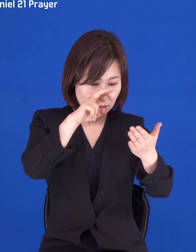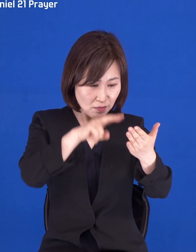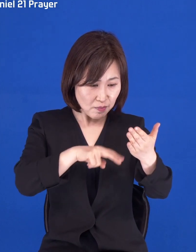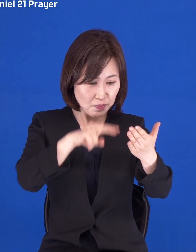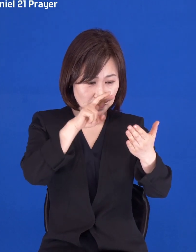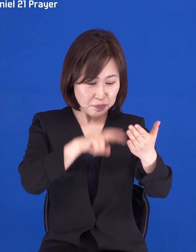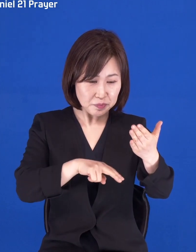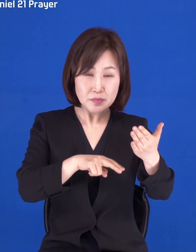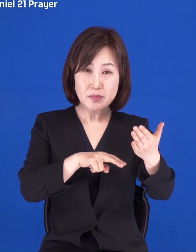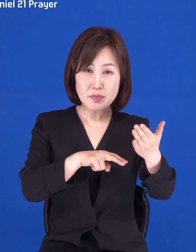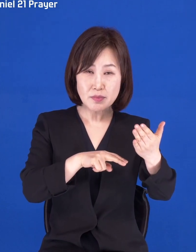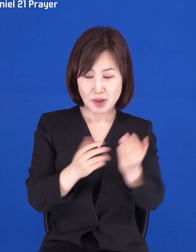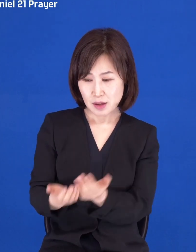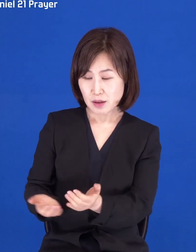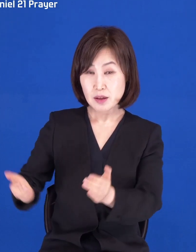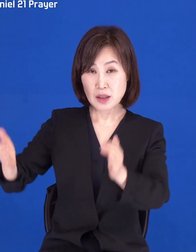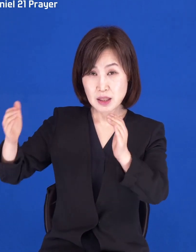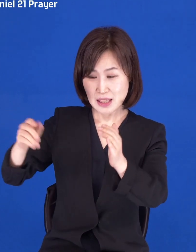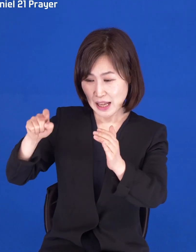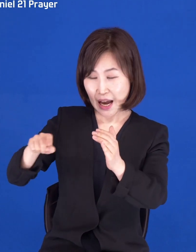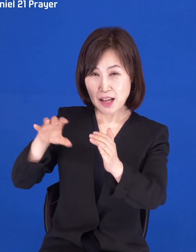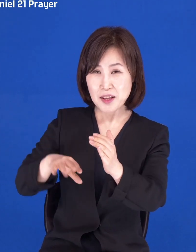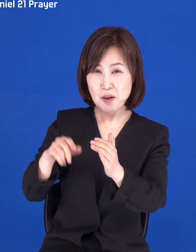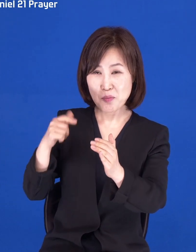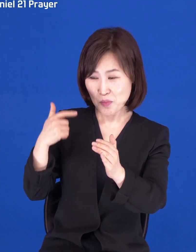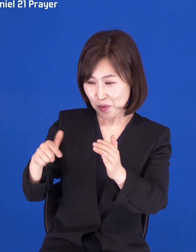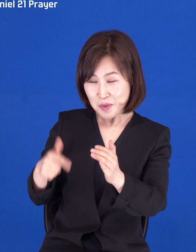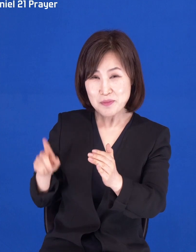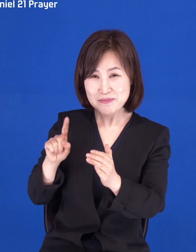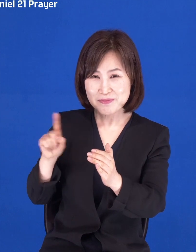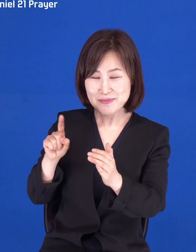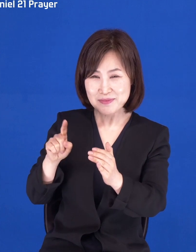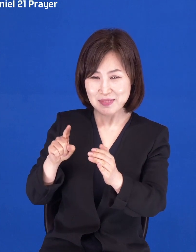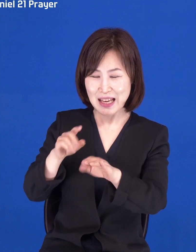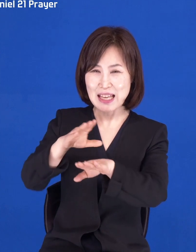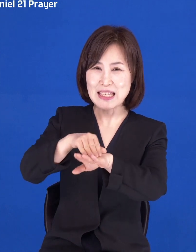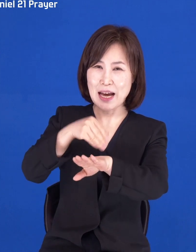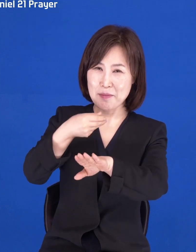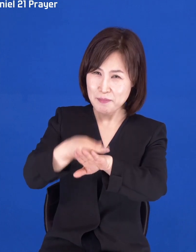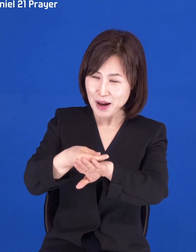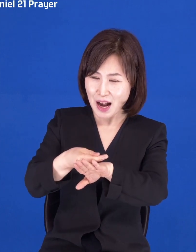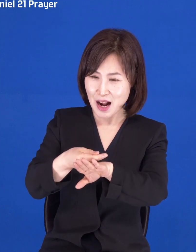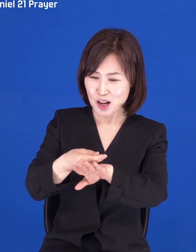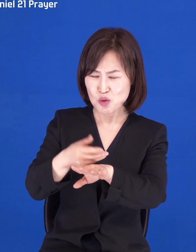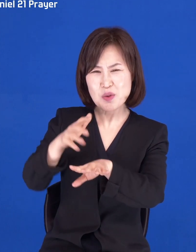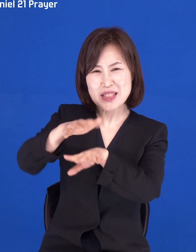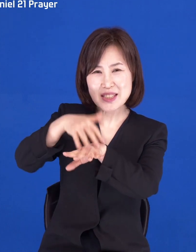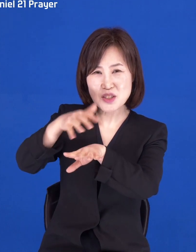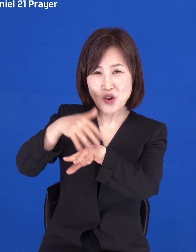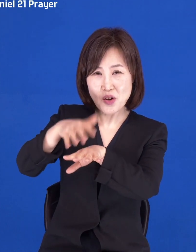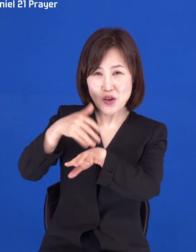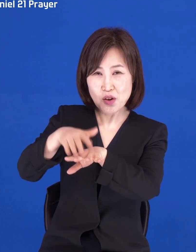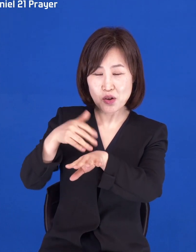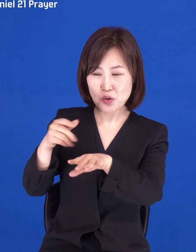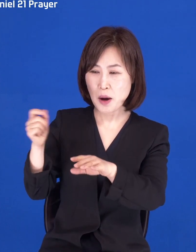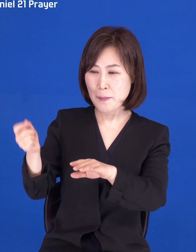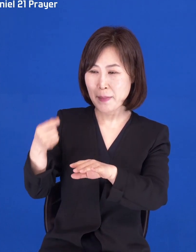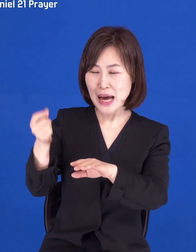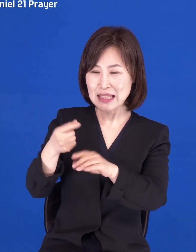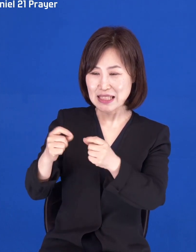그 동그란 강주리 안에는 구멍난 양말들이나 자투리천들, 그리고